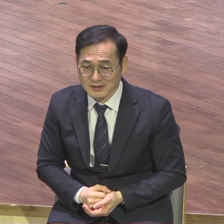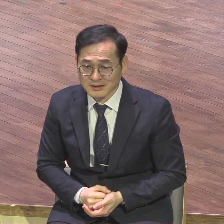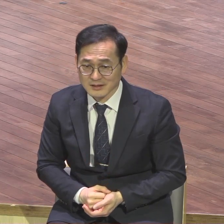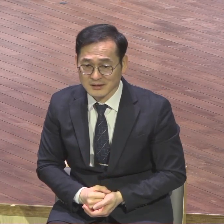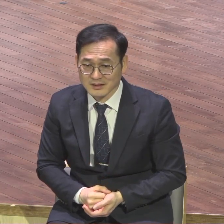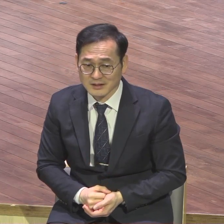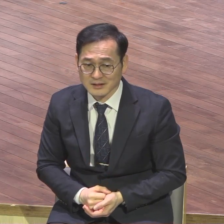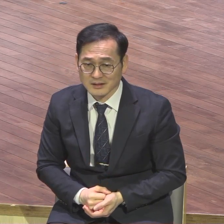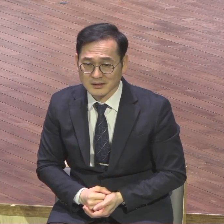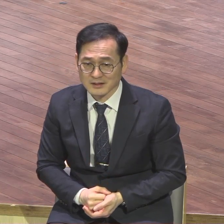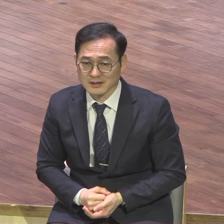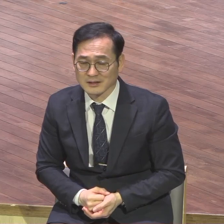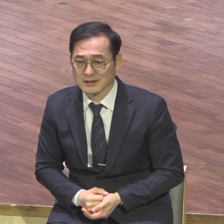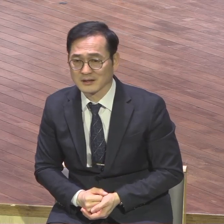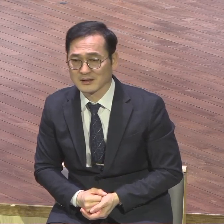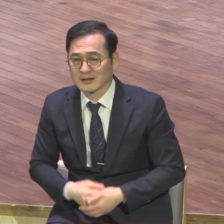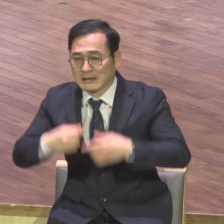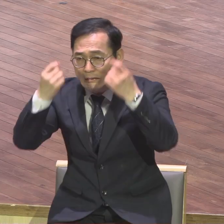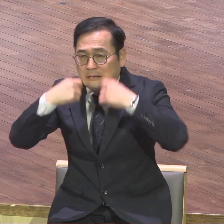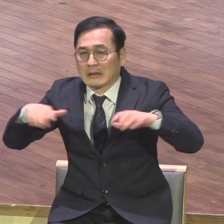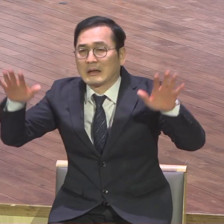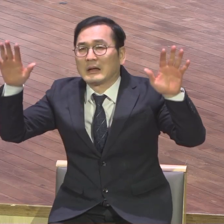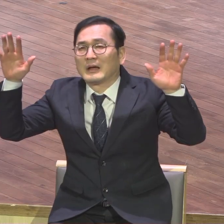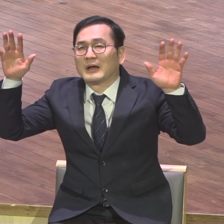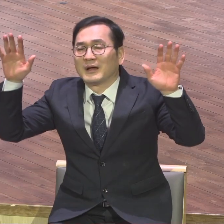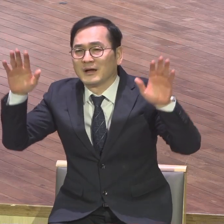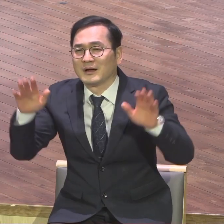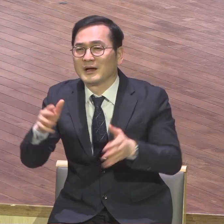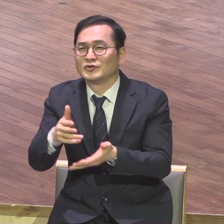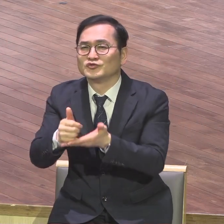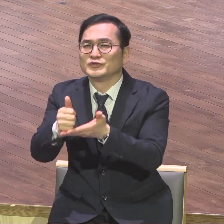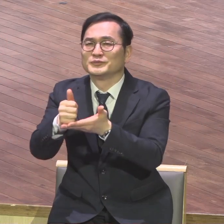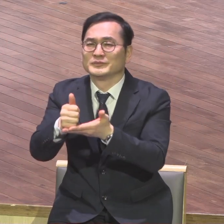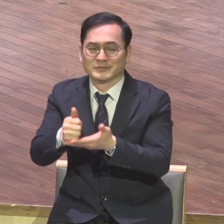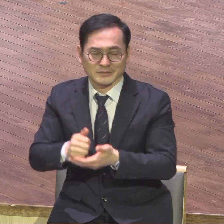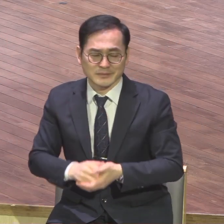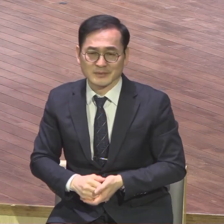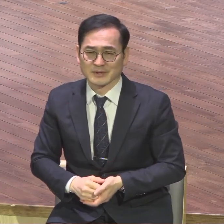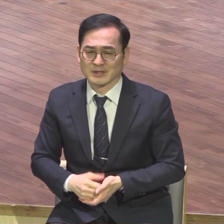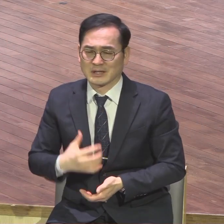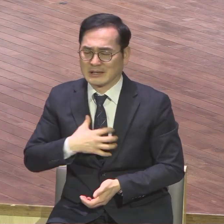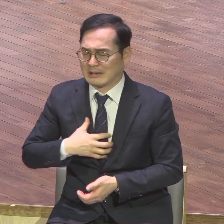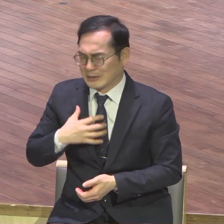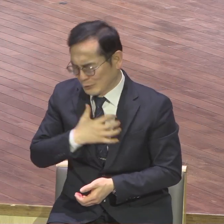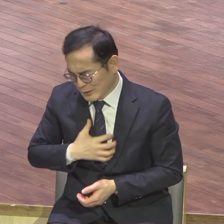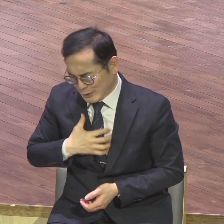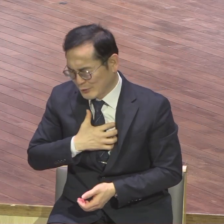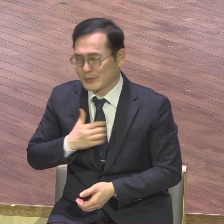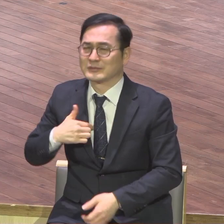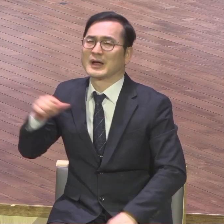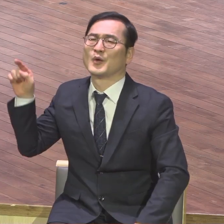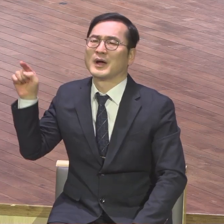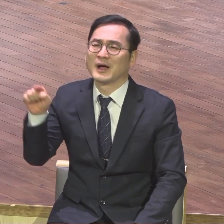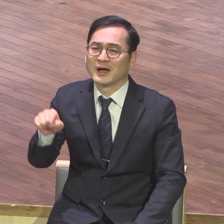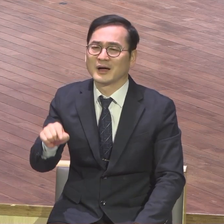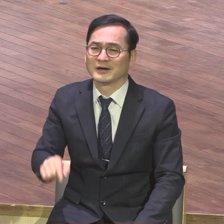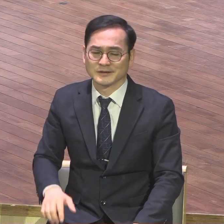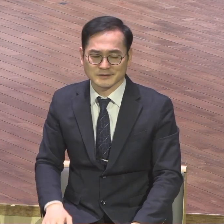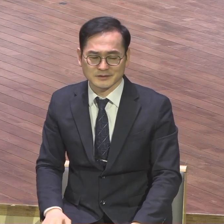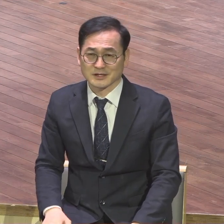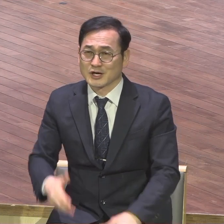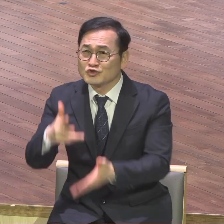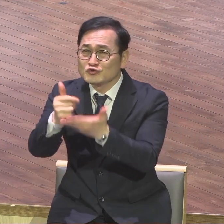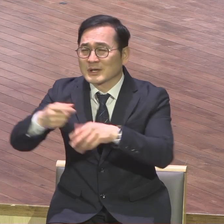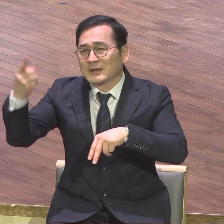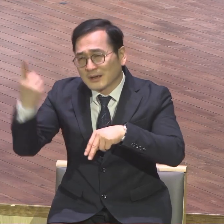그러니까 전부 어집에 손 들고 옵니다. 주나를 박대할 주님 우리를 왜 박대합니까? 이 찬송가도 같은